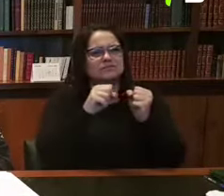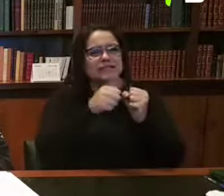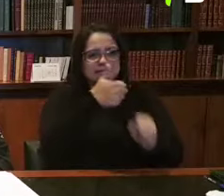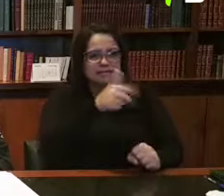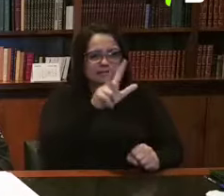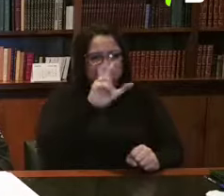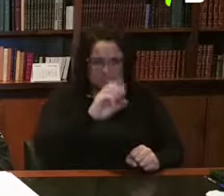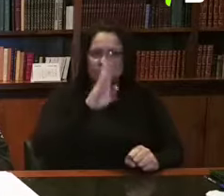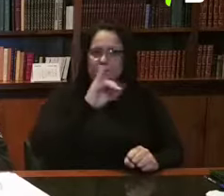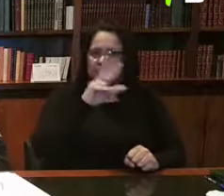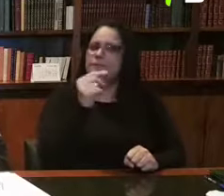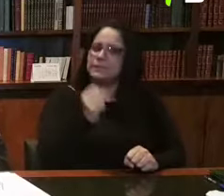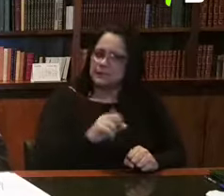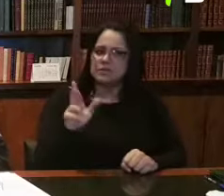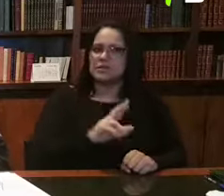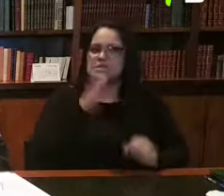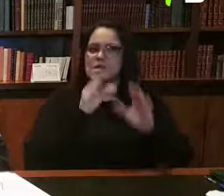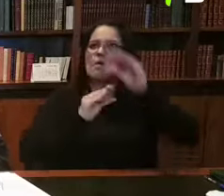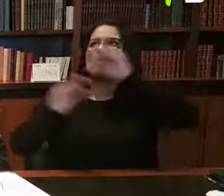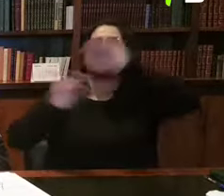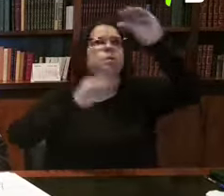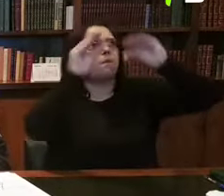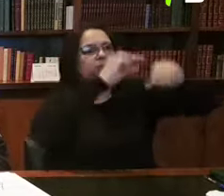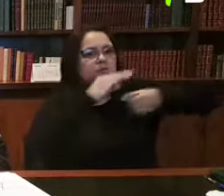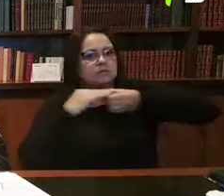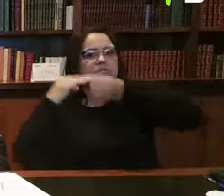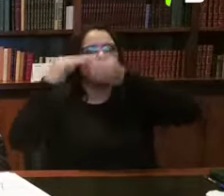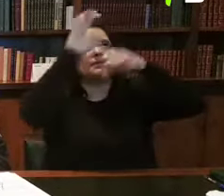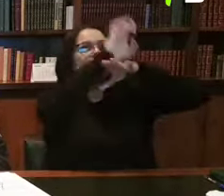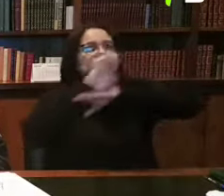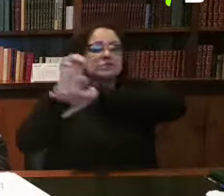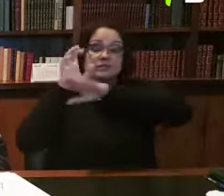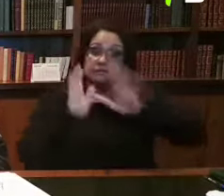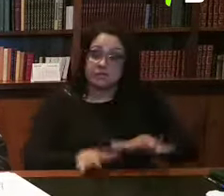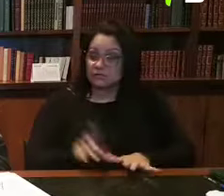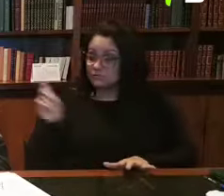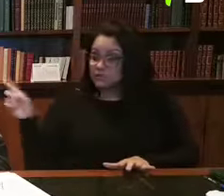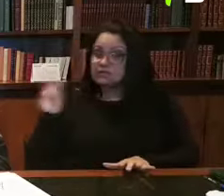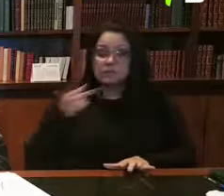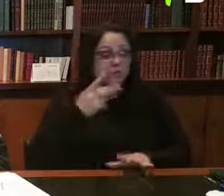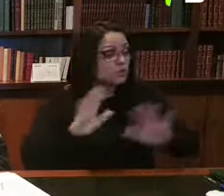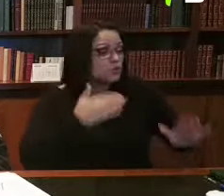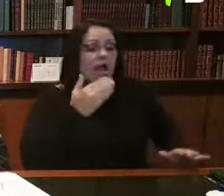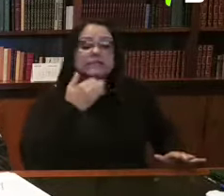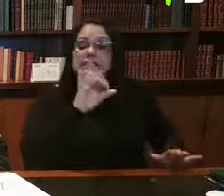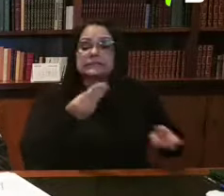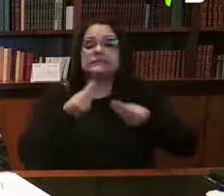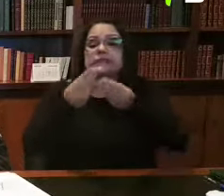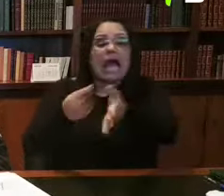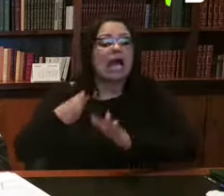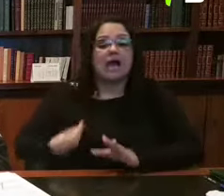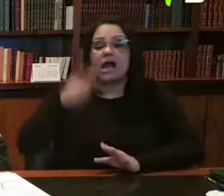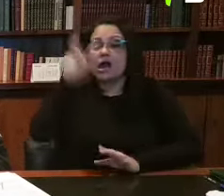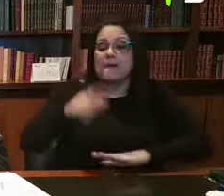bilhões de reais foram distribuídos para estados municípios ou sempre falou o seguinte o dinheiro tem que ir na ponta o dinheiro tem que